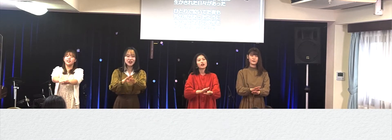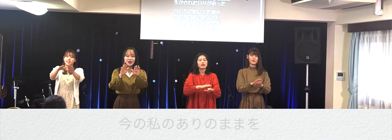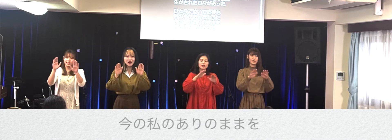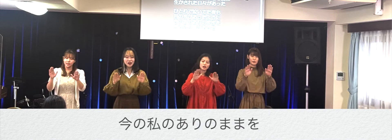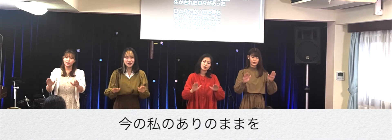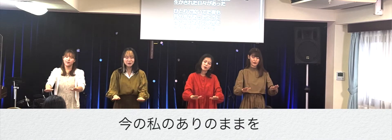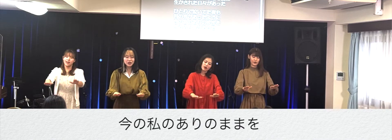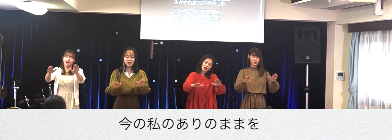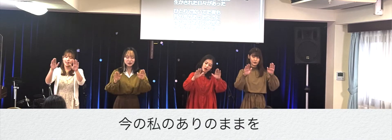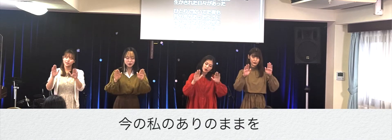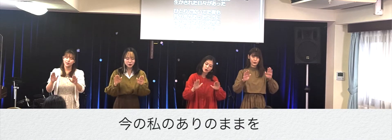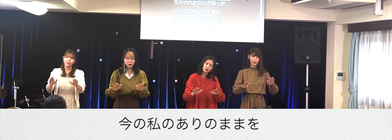今の